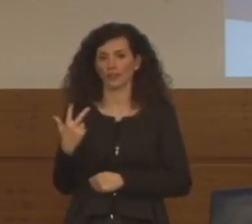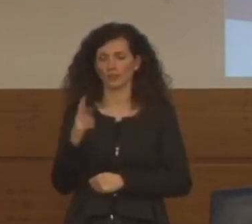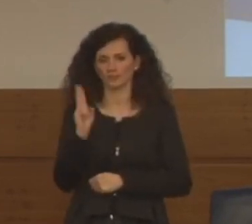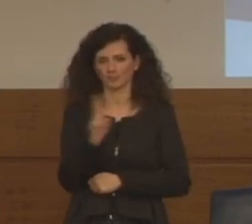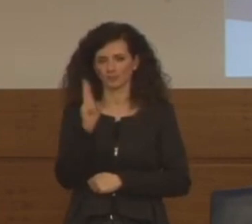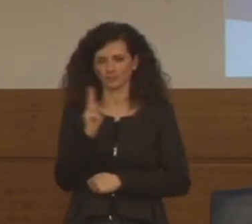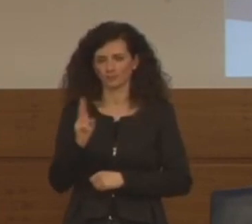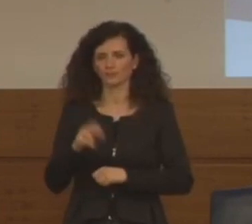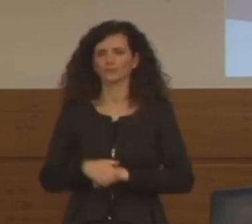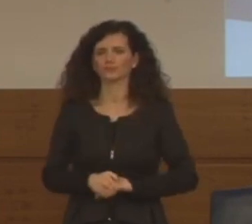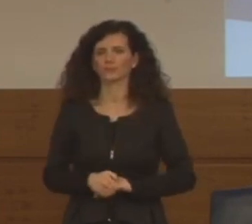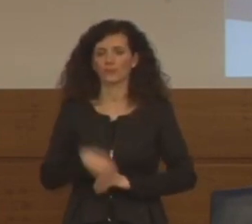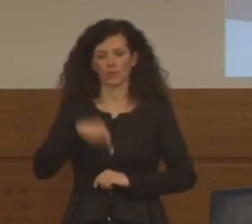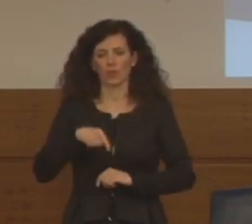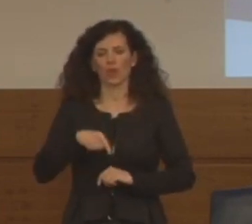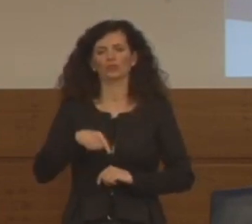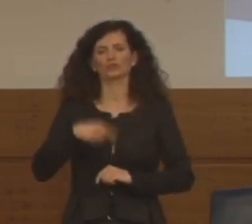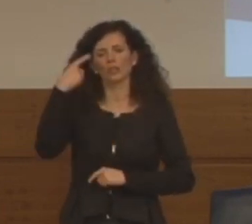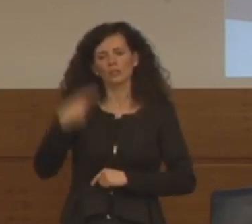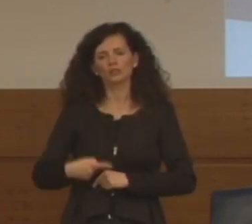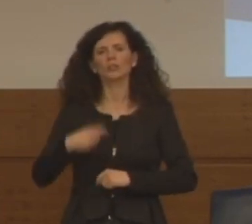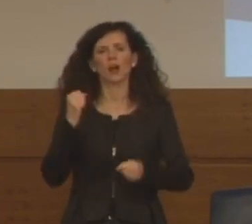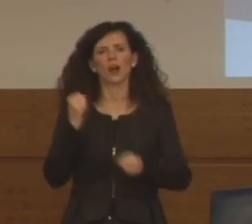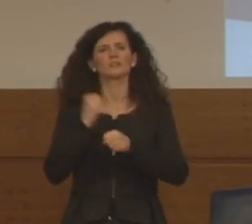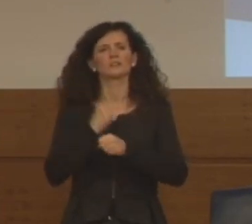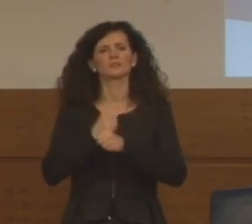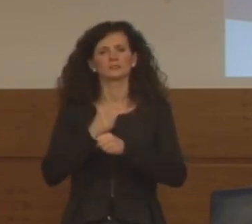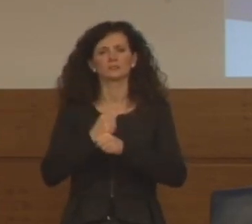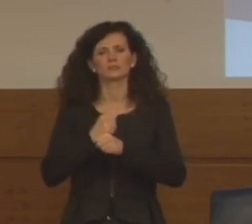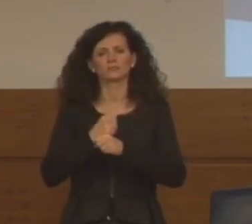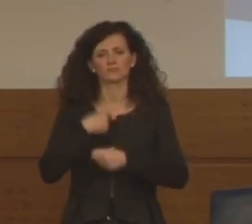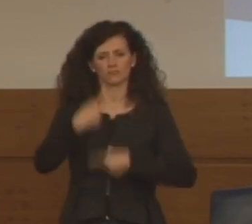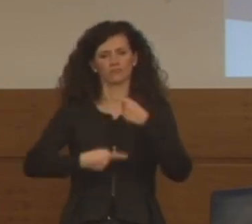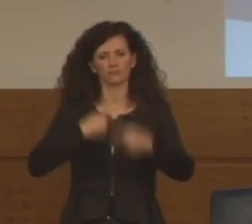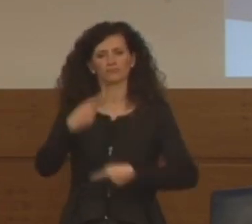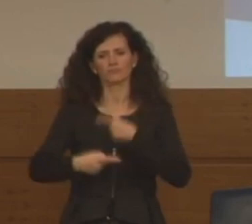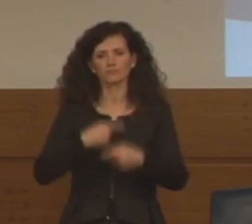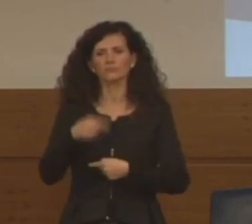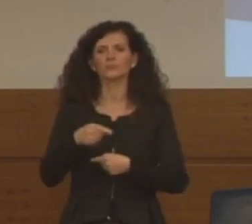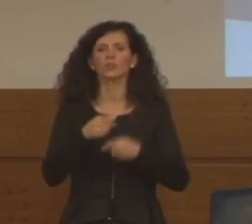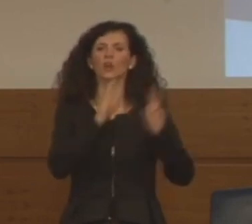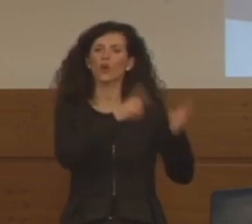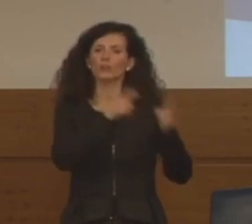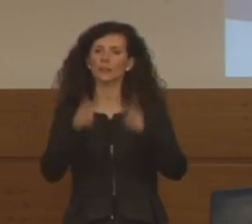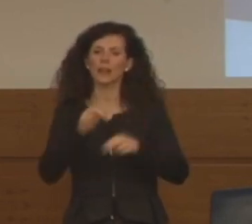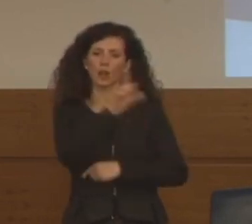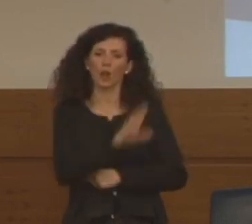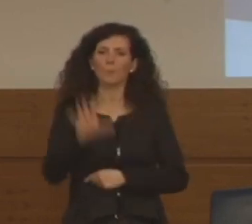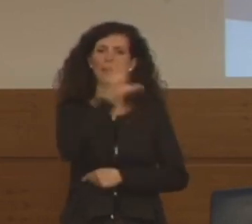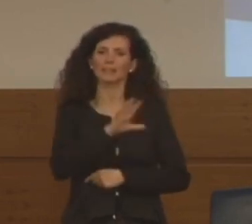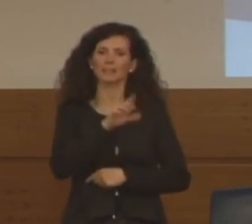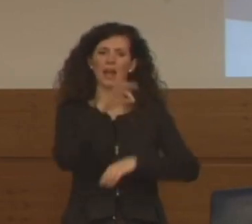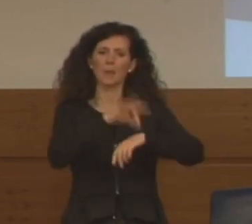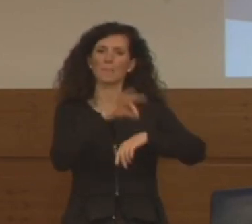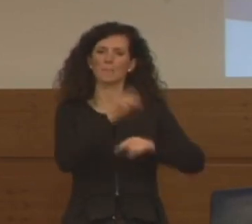3g è proseguita l'attività di alleggerimento degli ospedali della lombardia ad opera